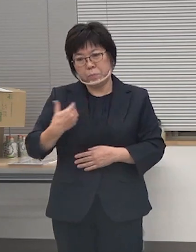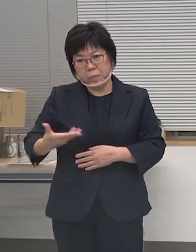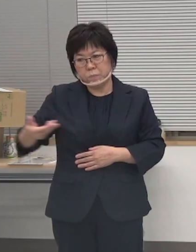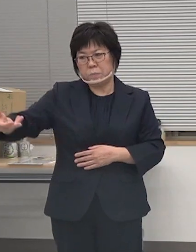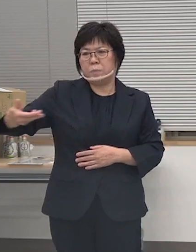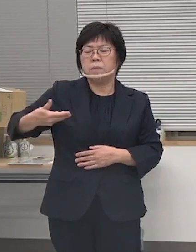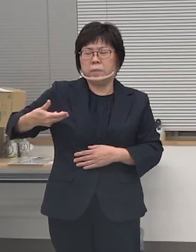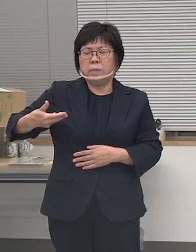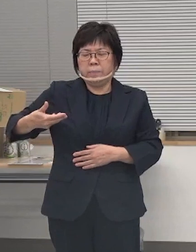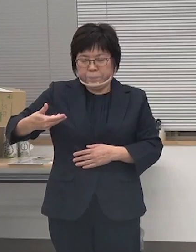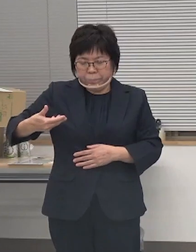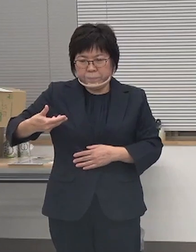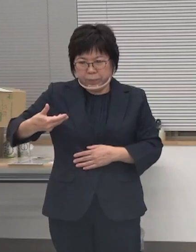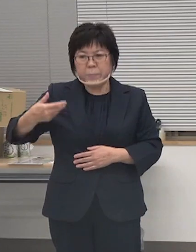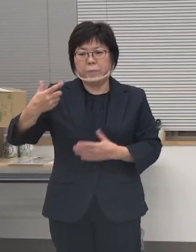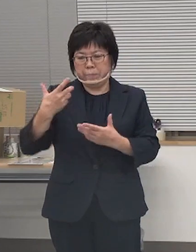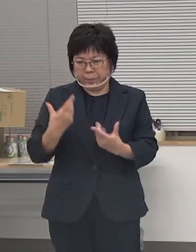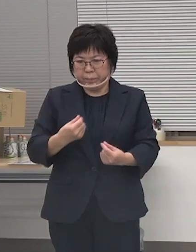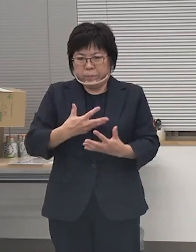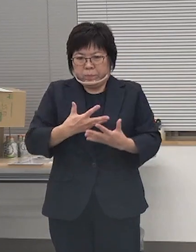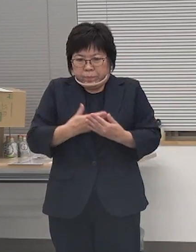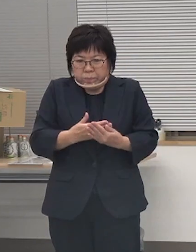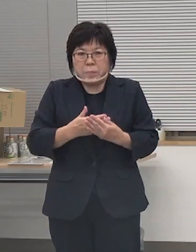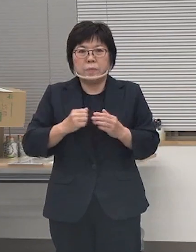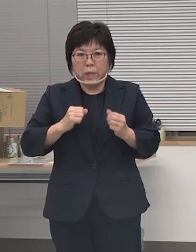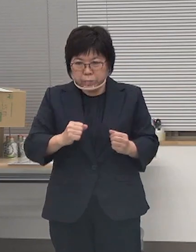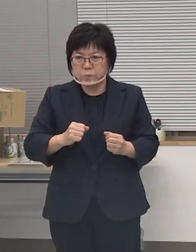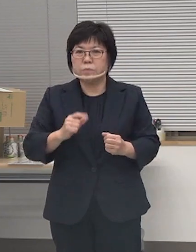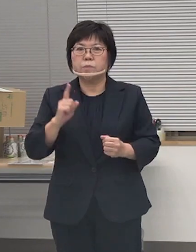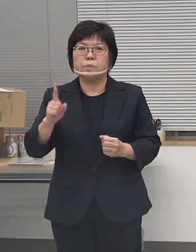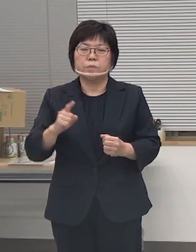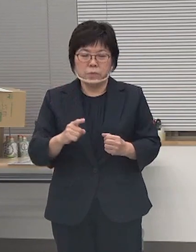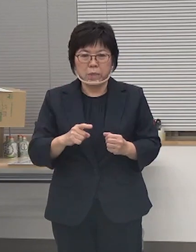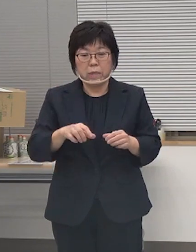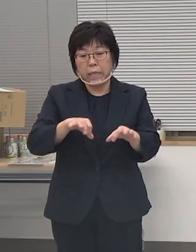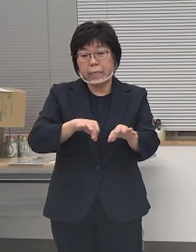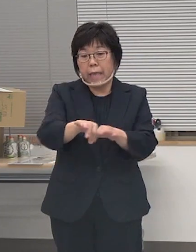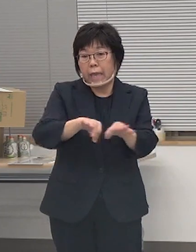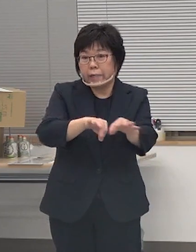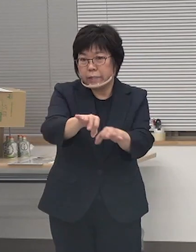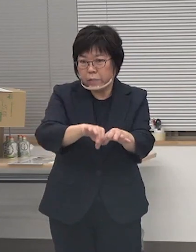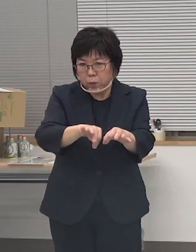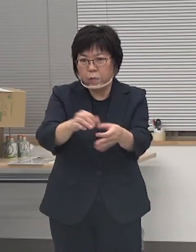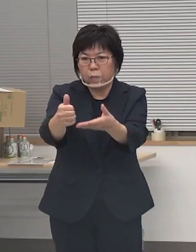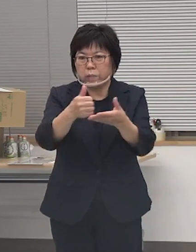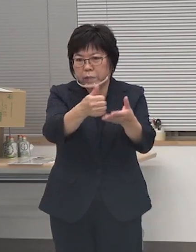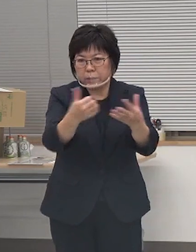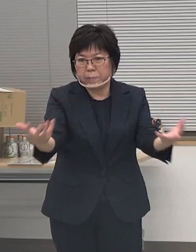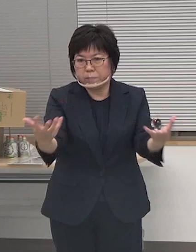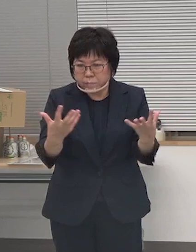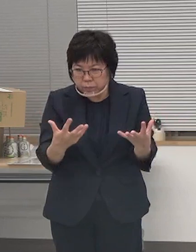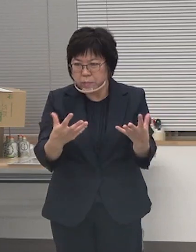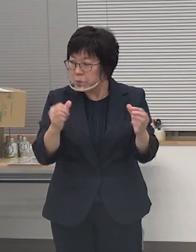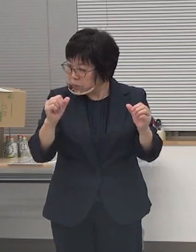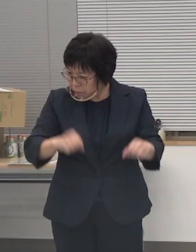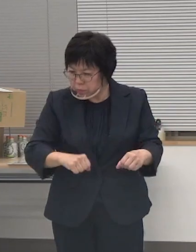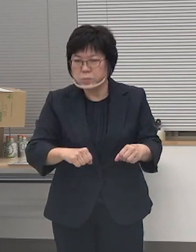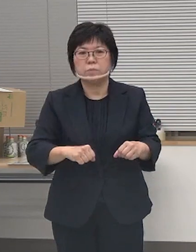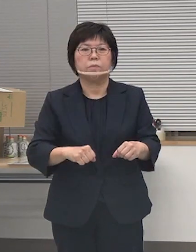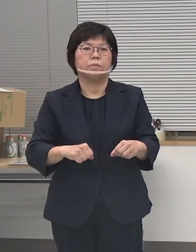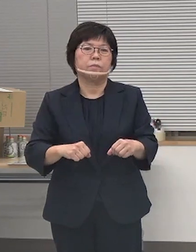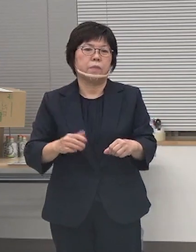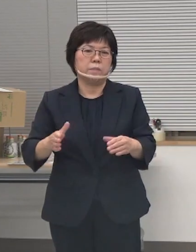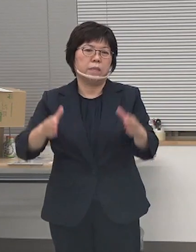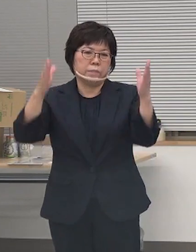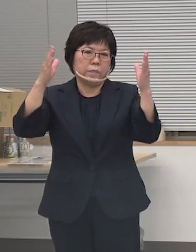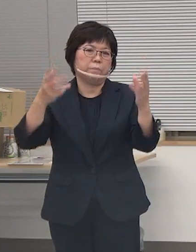て、そこはしっかりやるという約束であって、再開に、の方向に、皆さんからご賛成をいただきました。から3